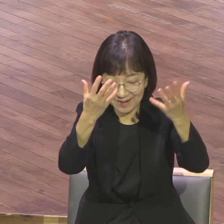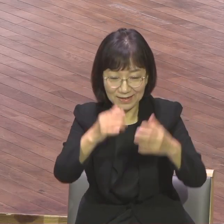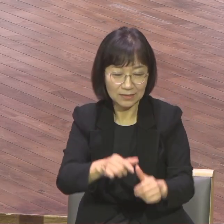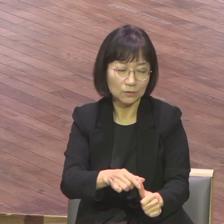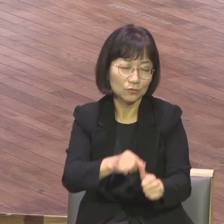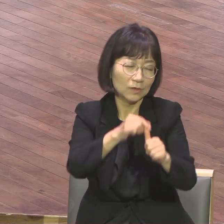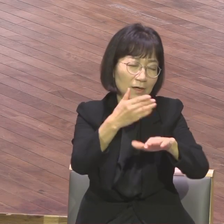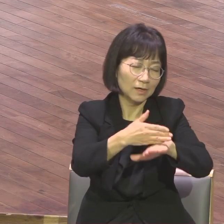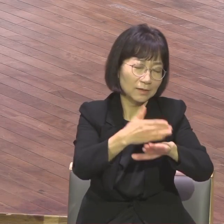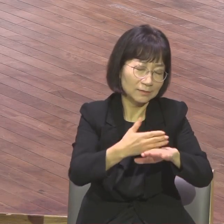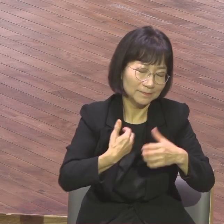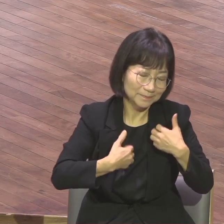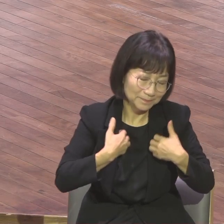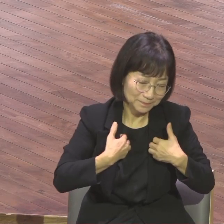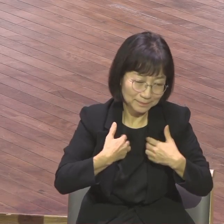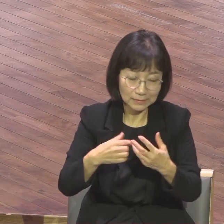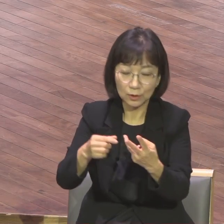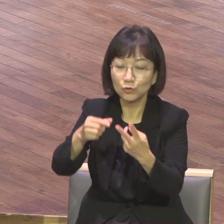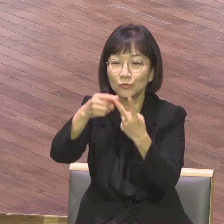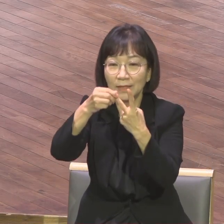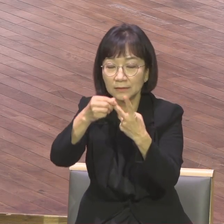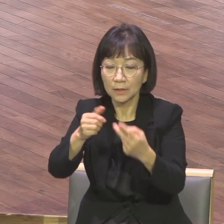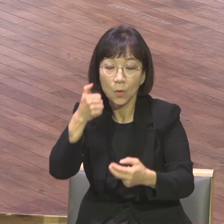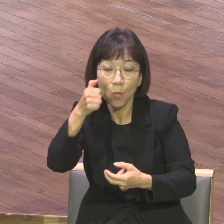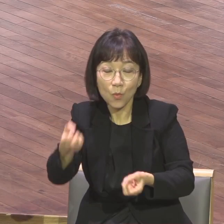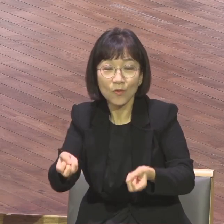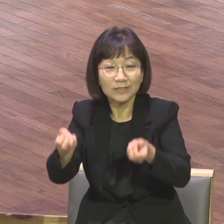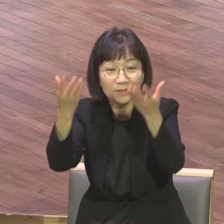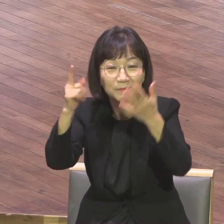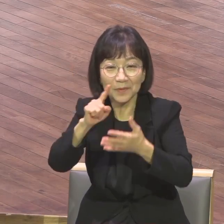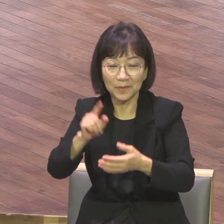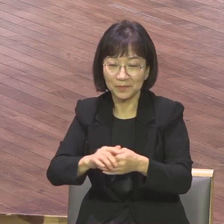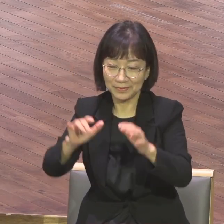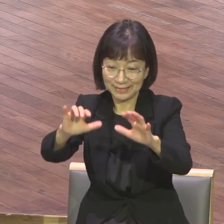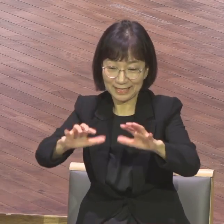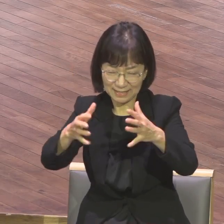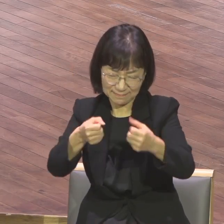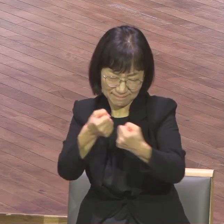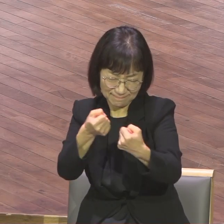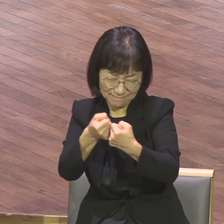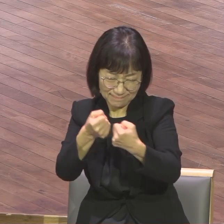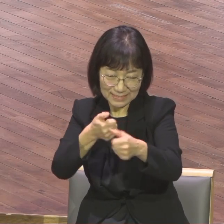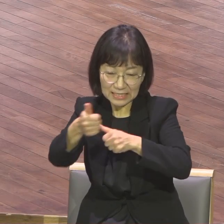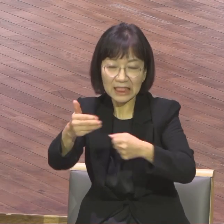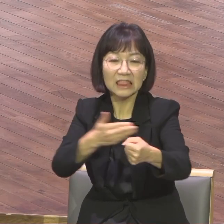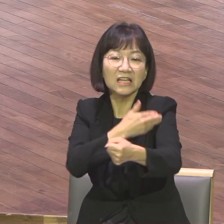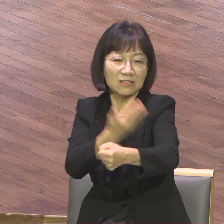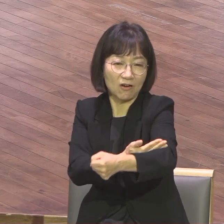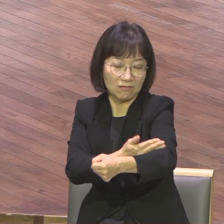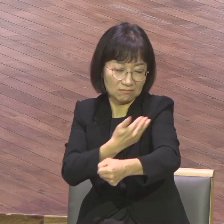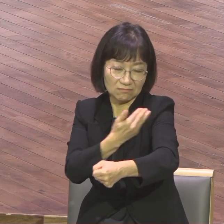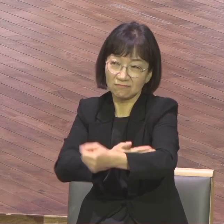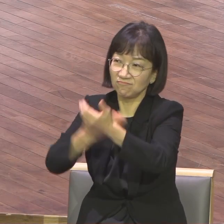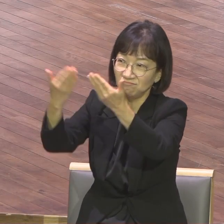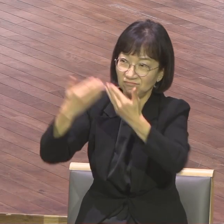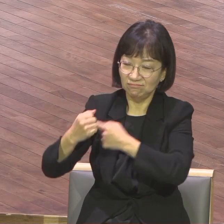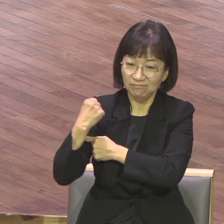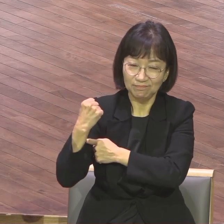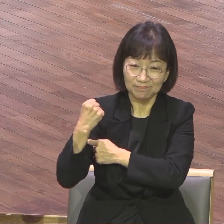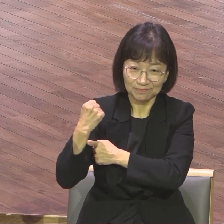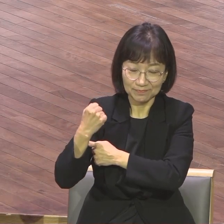다음에 오순절은 뭐냐? 이 세상을 사와 이길 수 있는 능력, 능력 주시는 이 오순절,